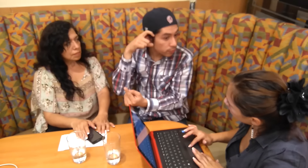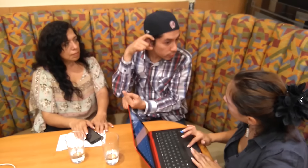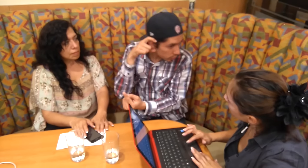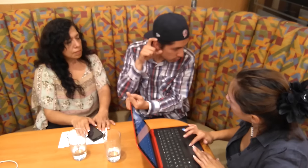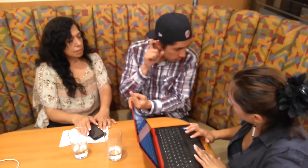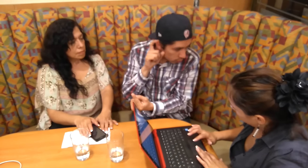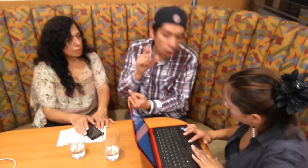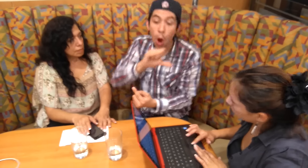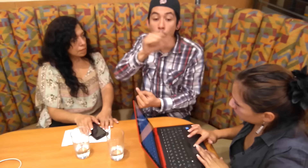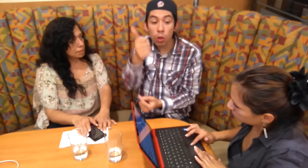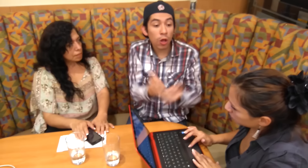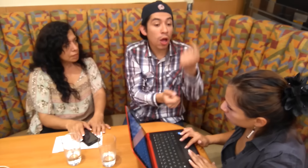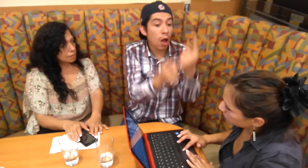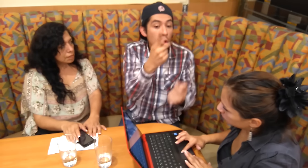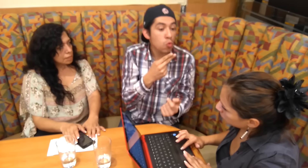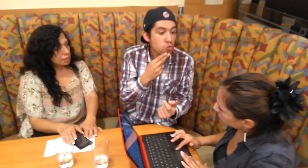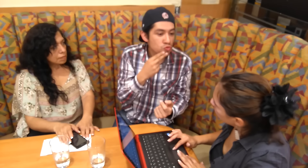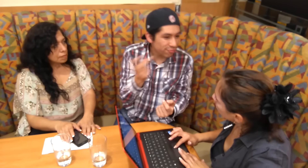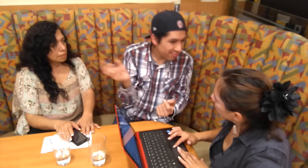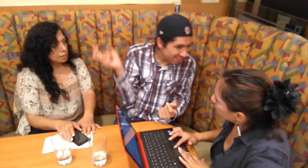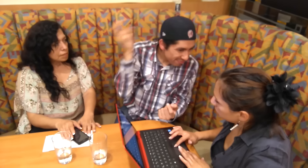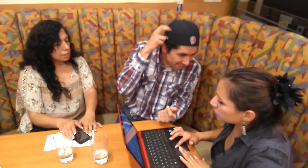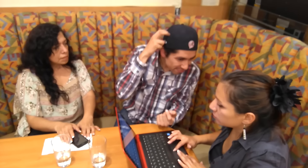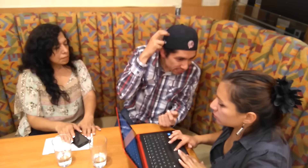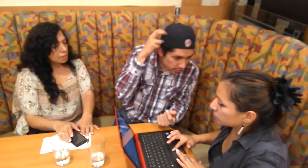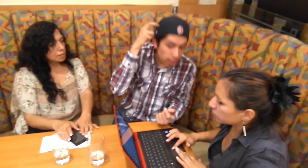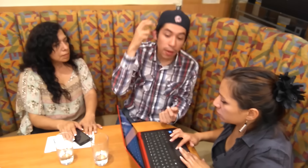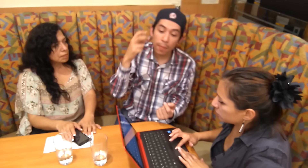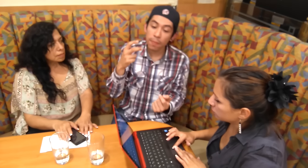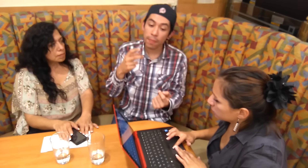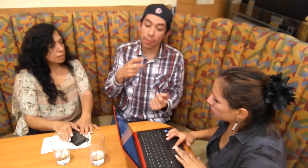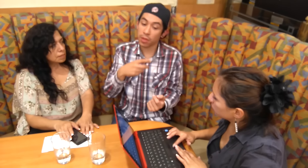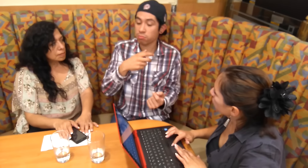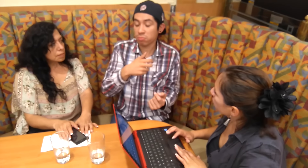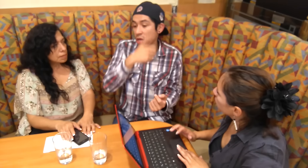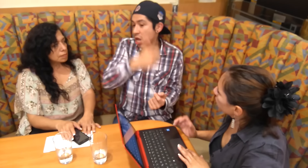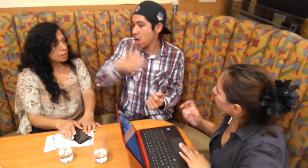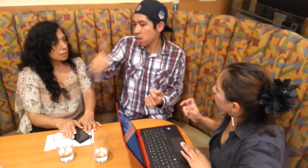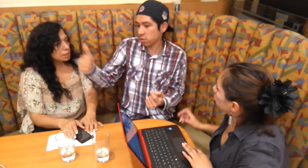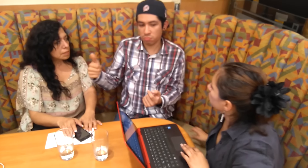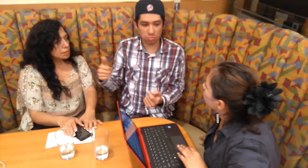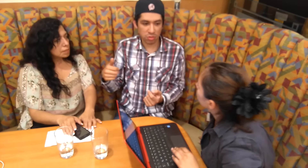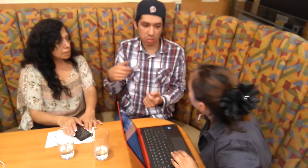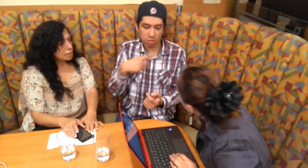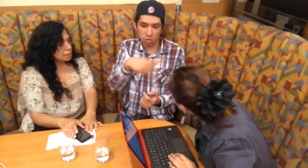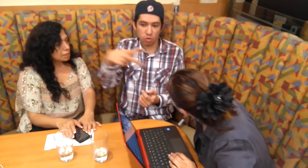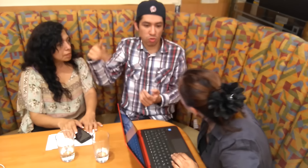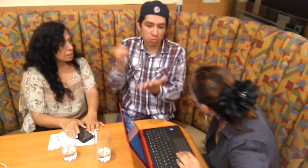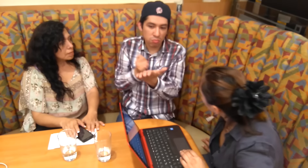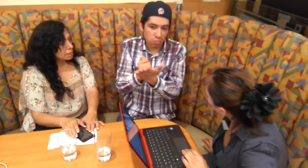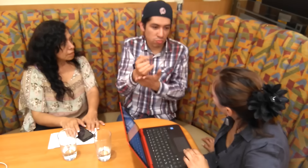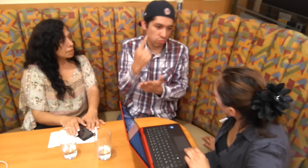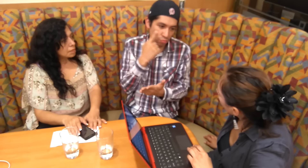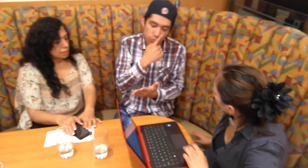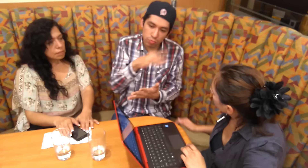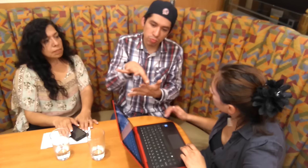debemos de saber que hay sordos que usan auxiliar auditivo y hay sordos que tienen el implante coclear. Cada uno toma su